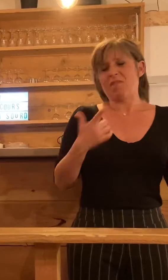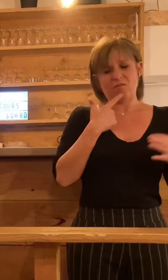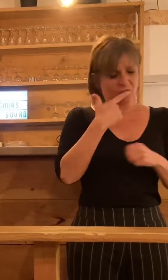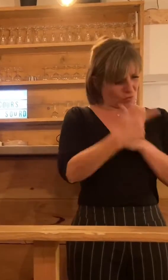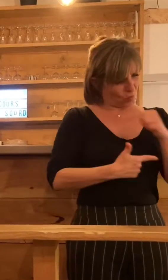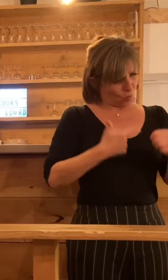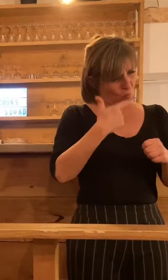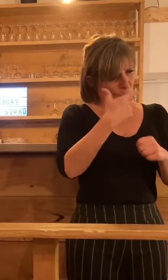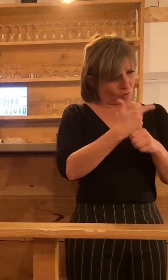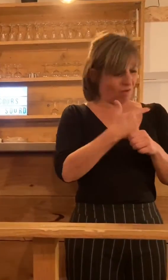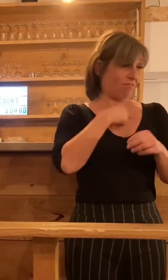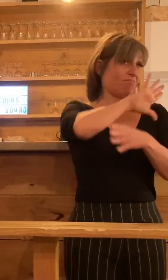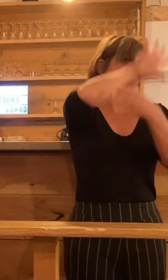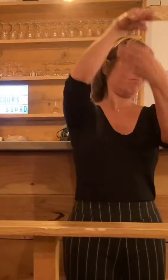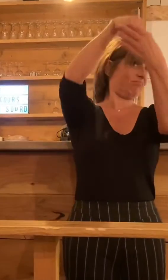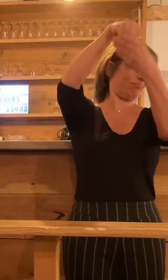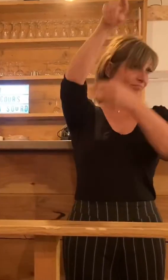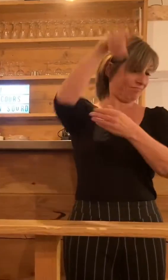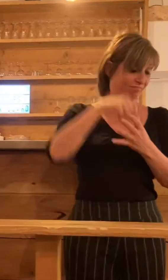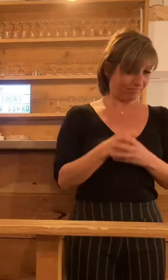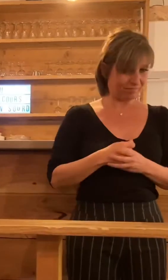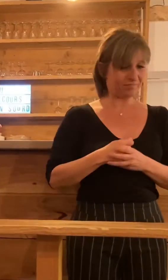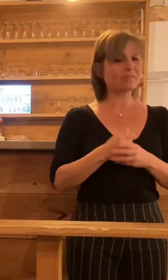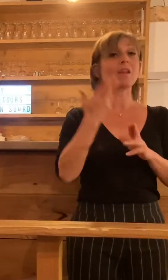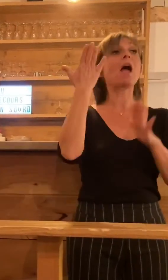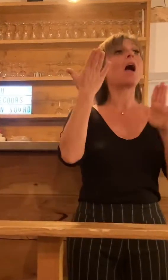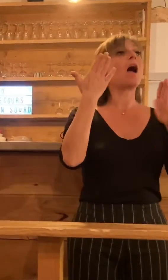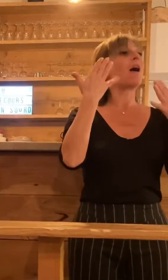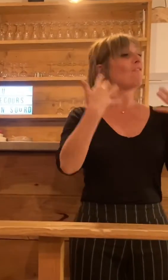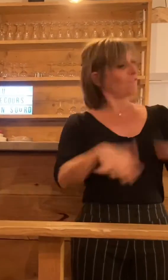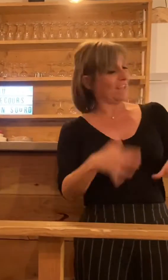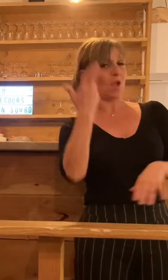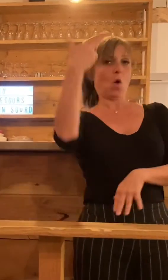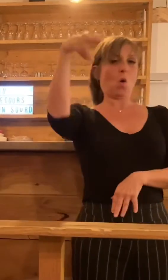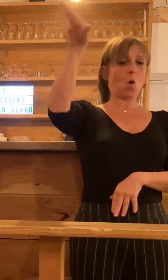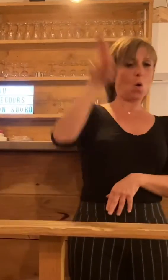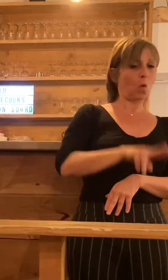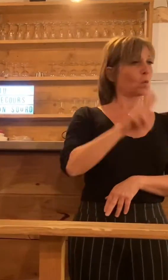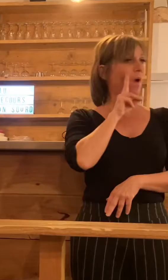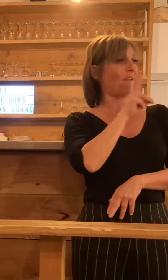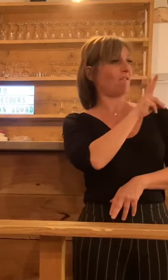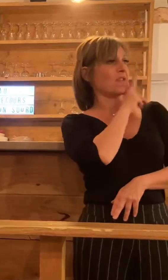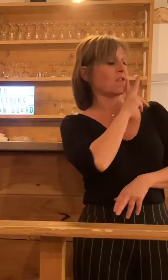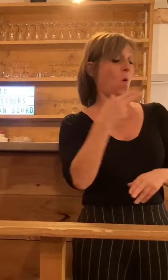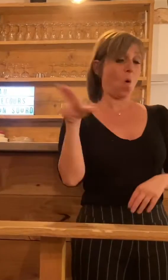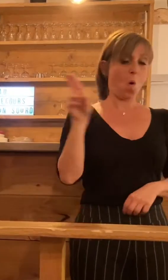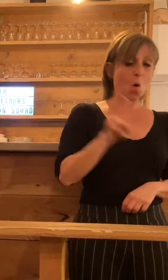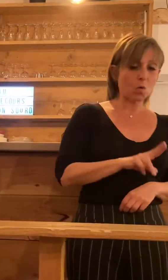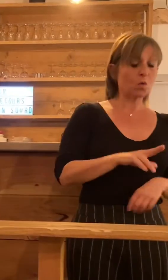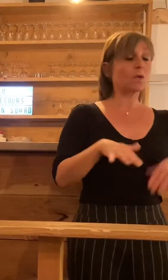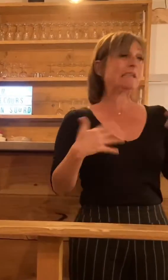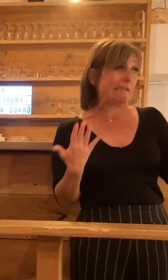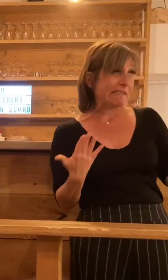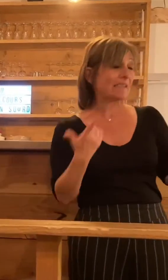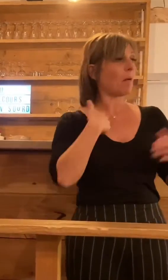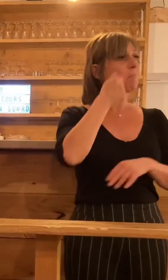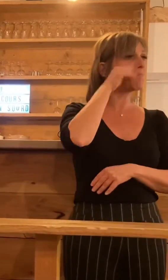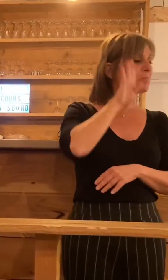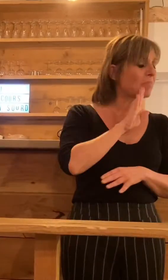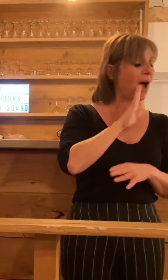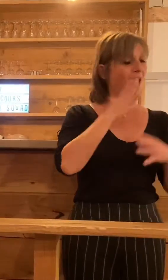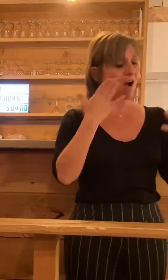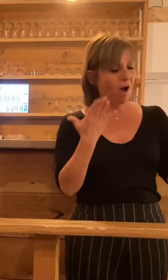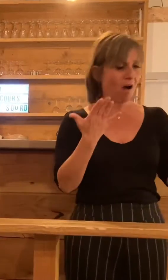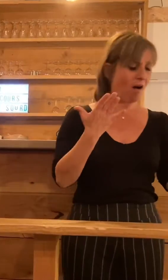ans. Après, malheureusement, retour en métropole à Avignon, il y avait mes parents qui voulaient créer une association pour mettre en place